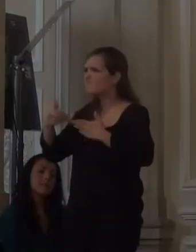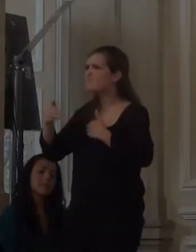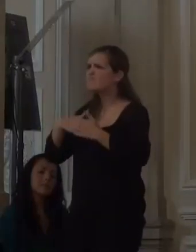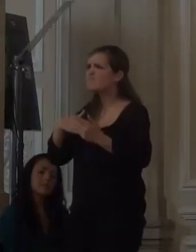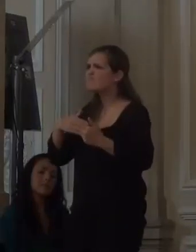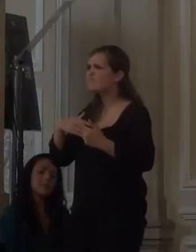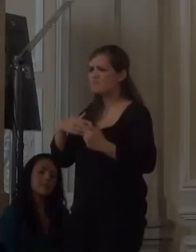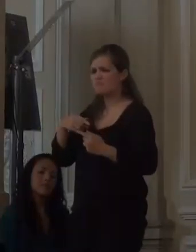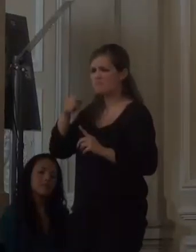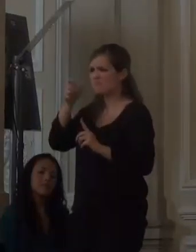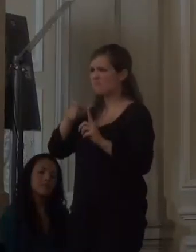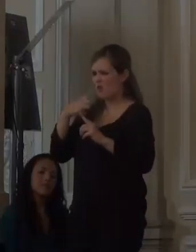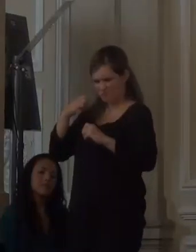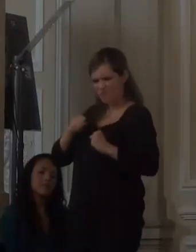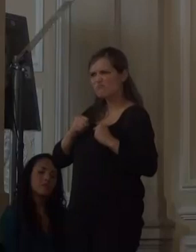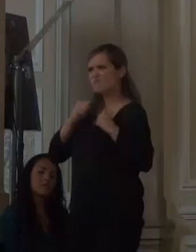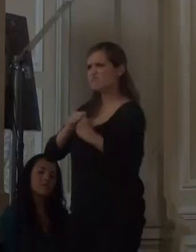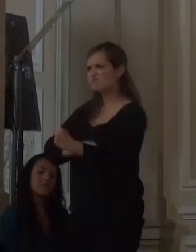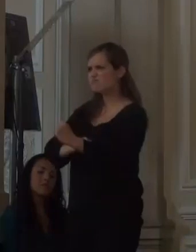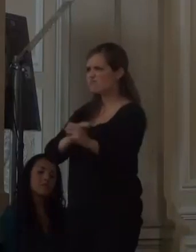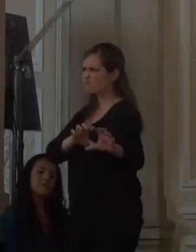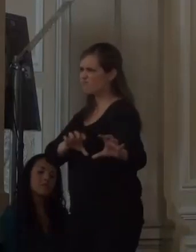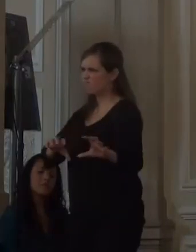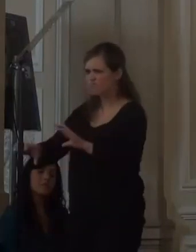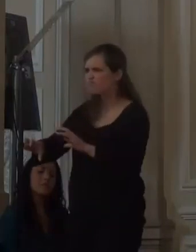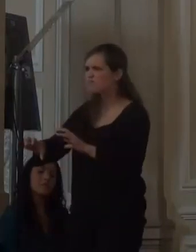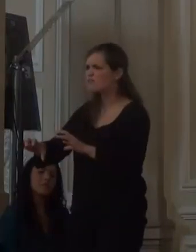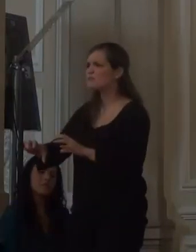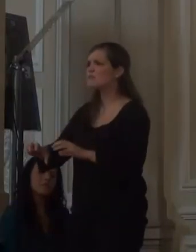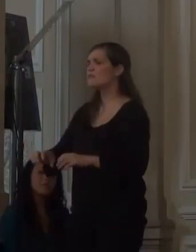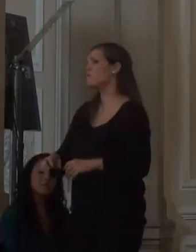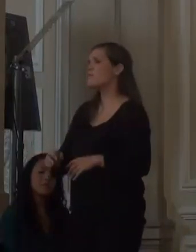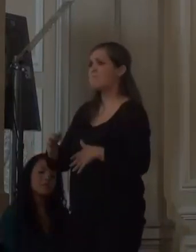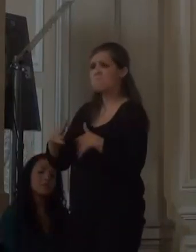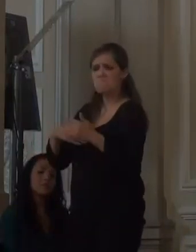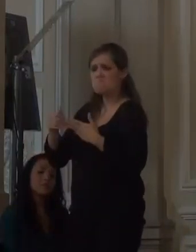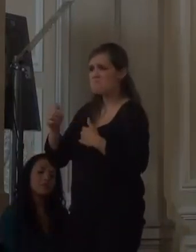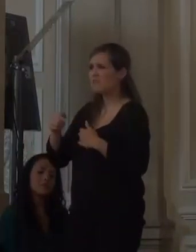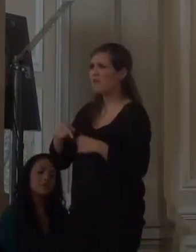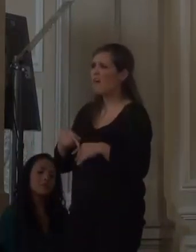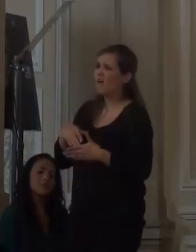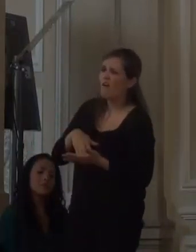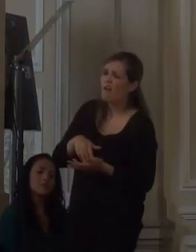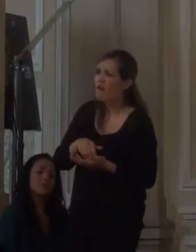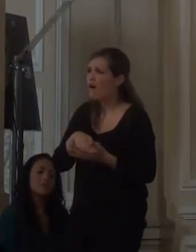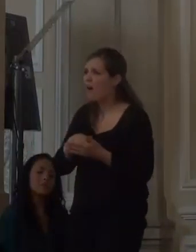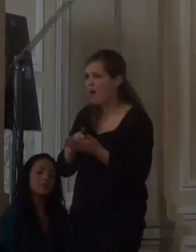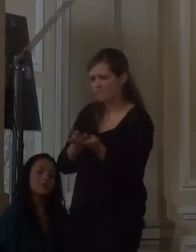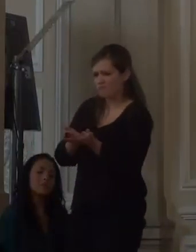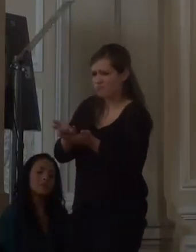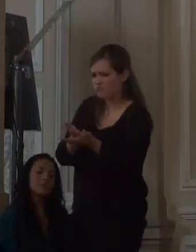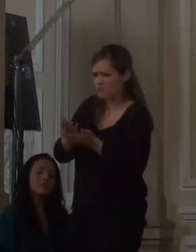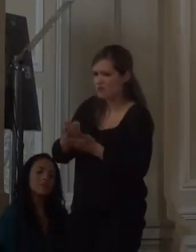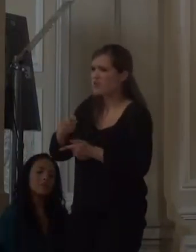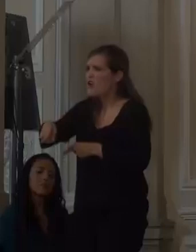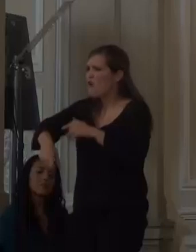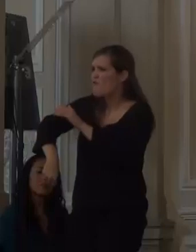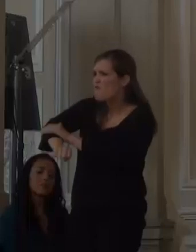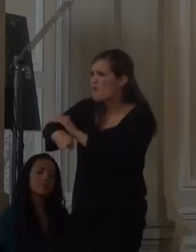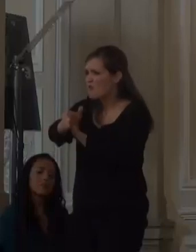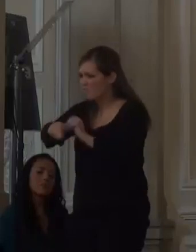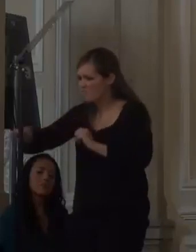con semejante talante, con semejante grandeza, sin dejar de alentar y aconsejar a las nuevas generaciones de futbolistas?